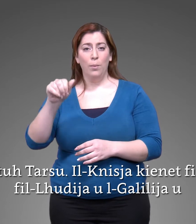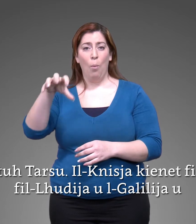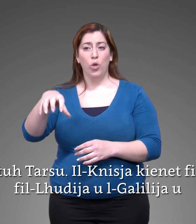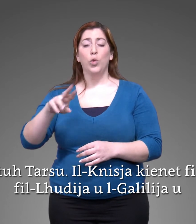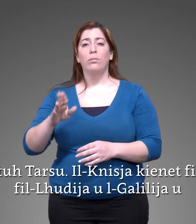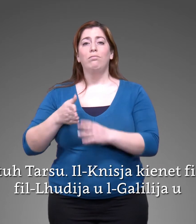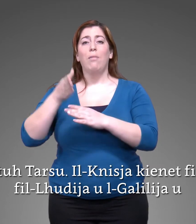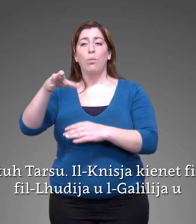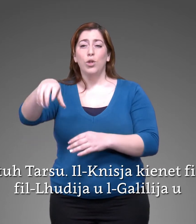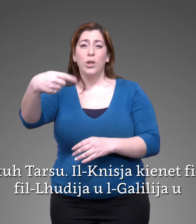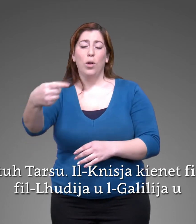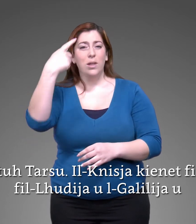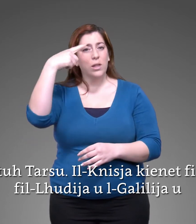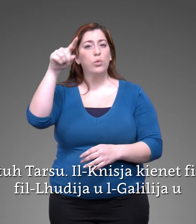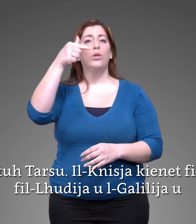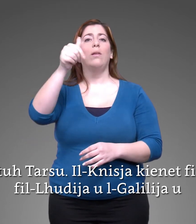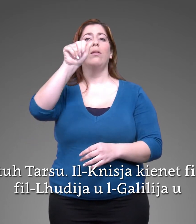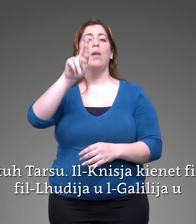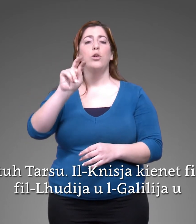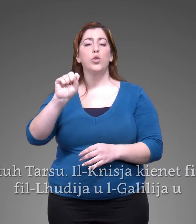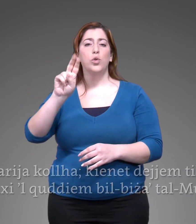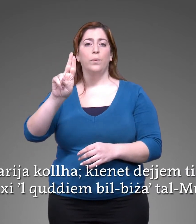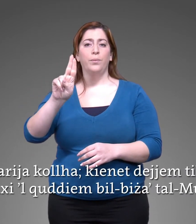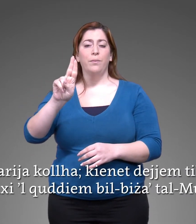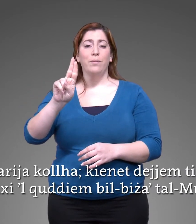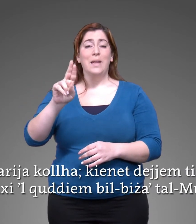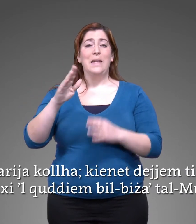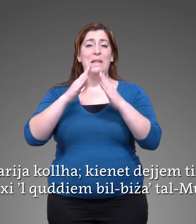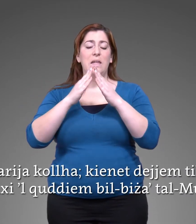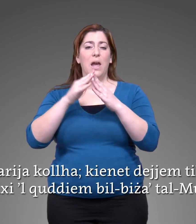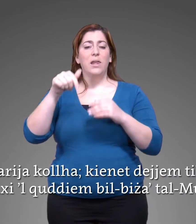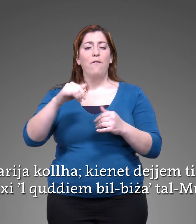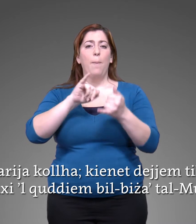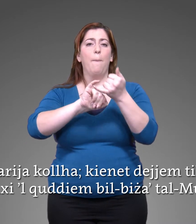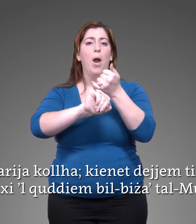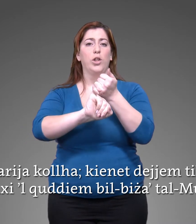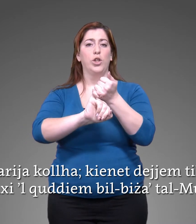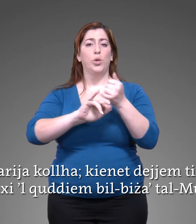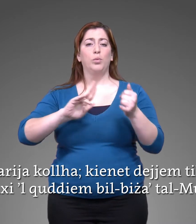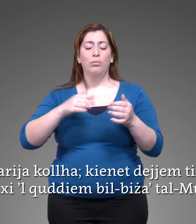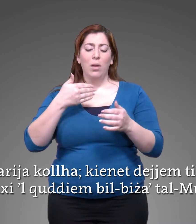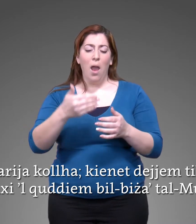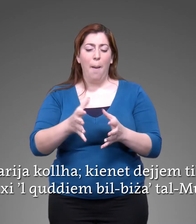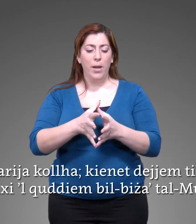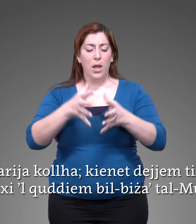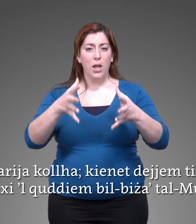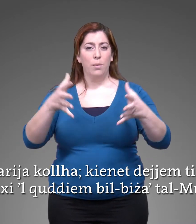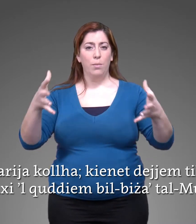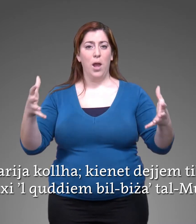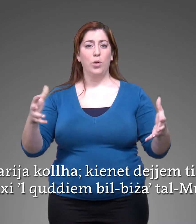-slim fil-luddija u l-galillija u sammarija kolla Kienet dejjam tikberu timx il-uddim bil-biza taħl